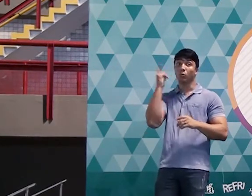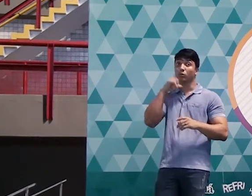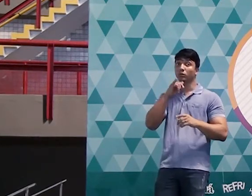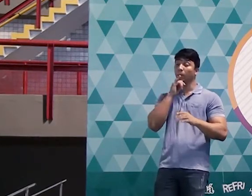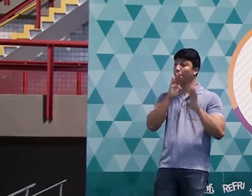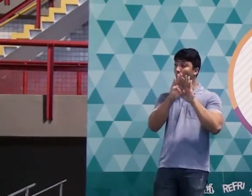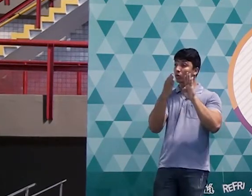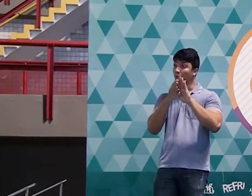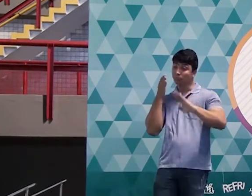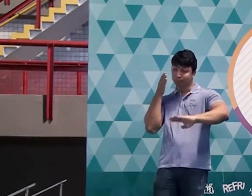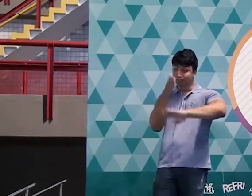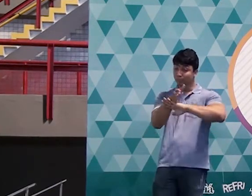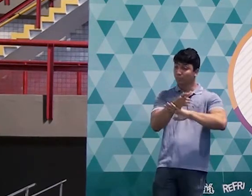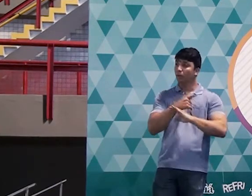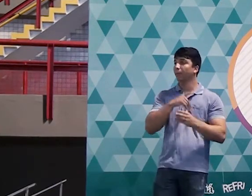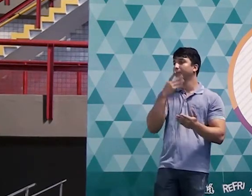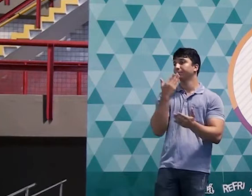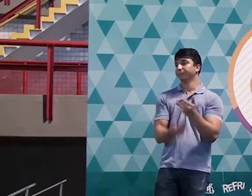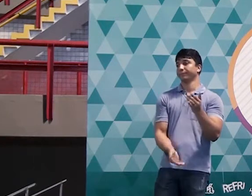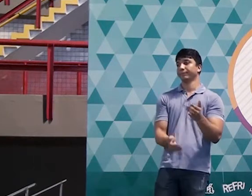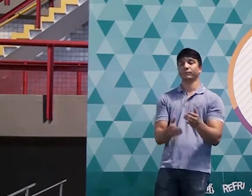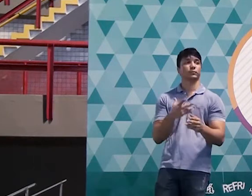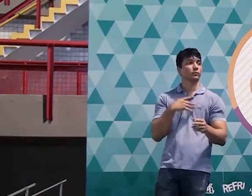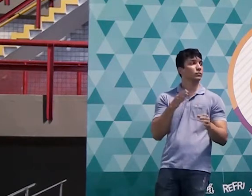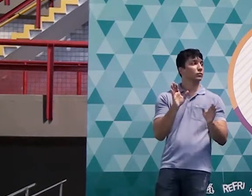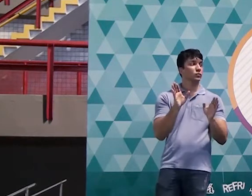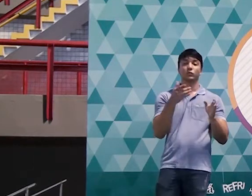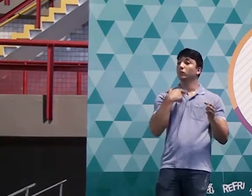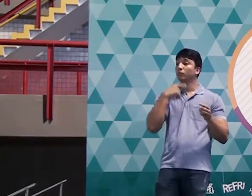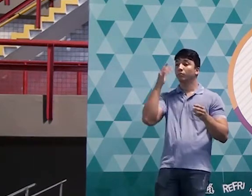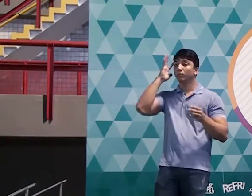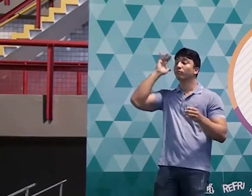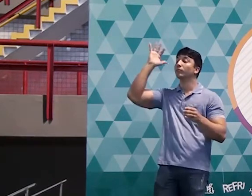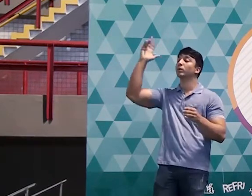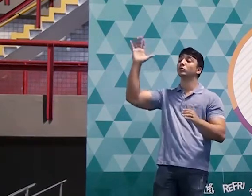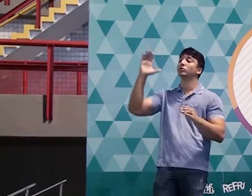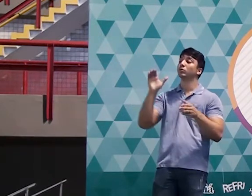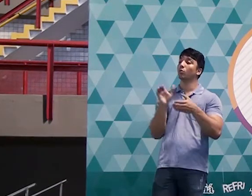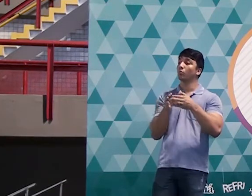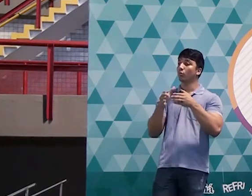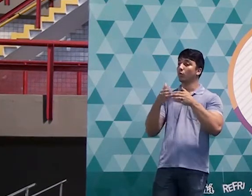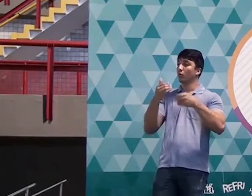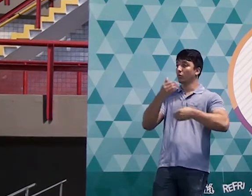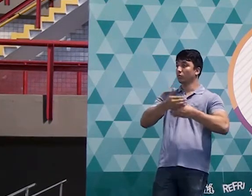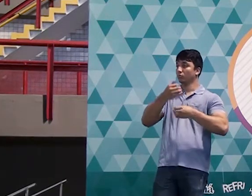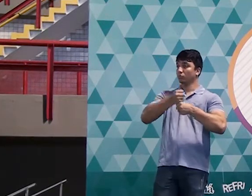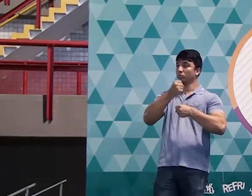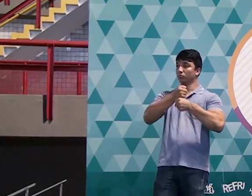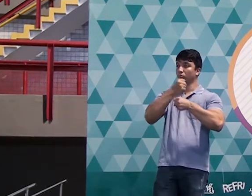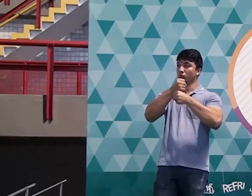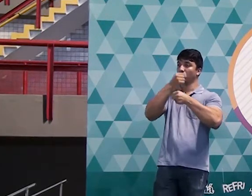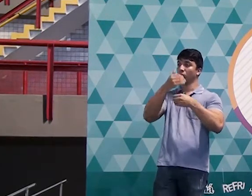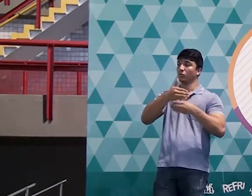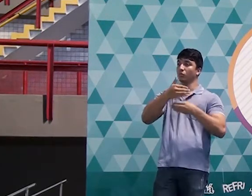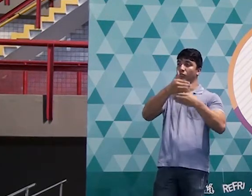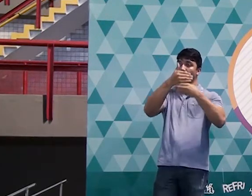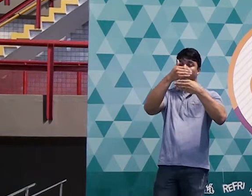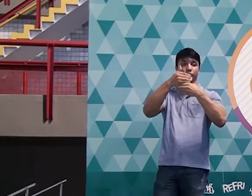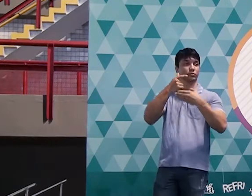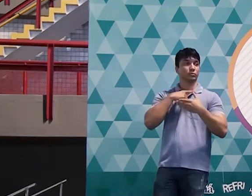portão, já foi. Nós vamos supor que o muro vai até essa primeira grade, ó, vermelha. O muro era